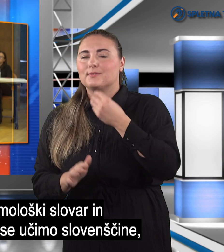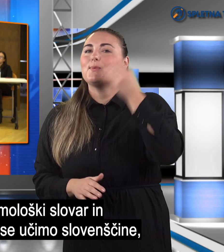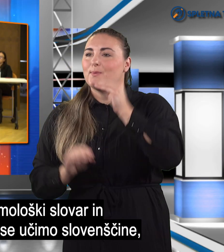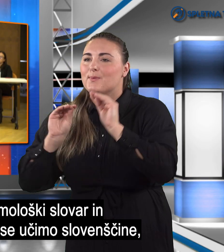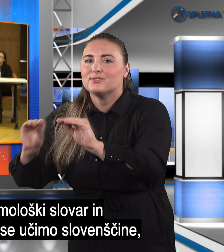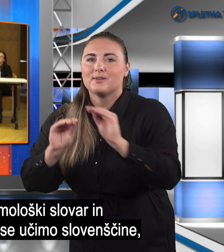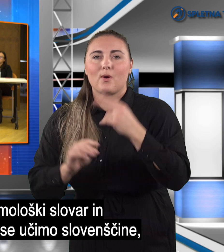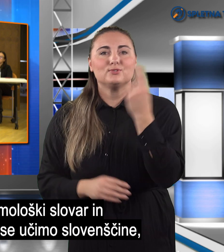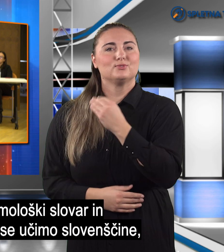kulturo.